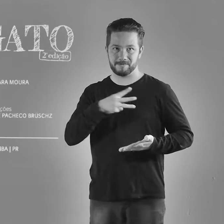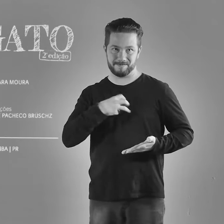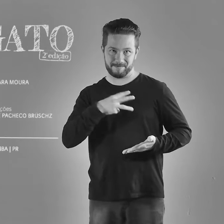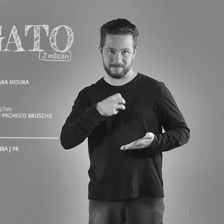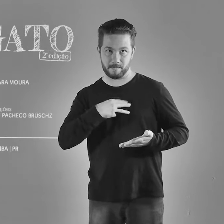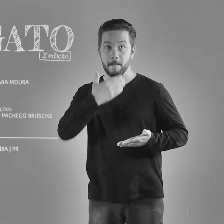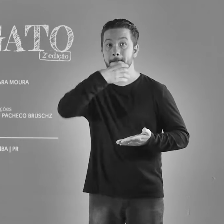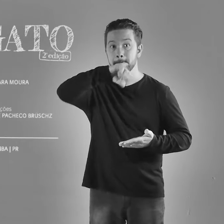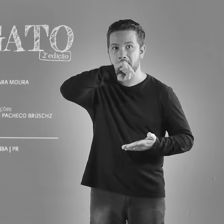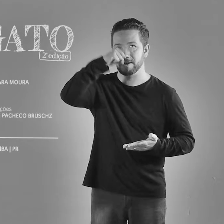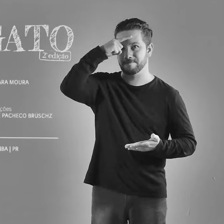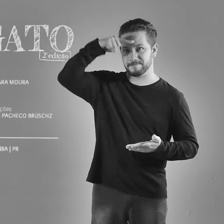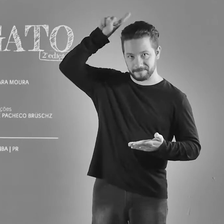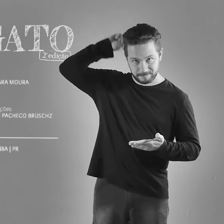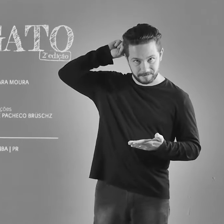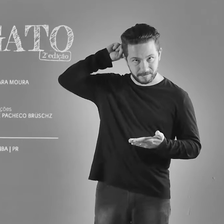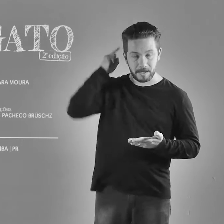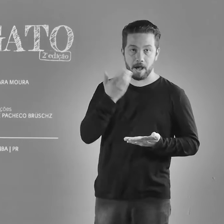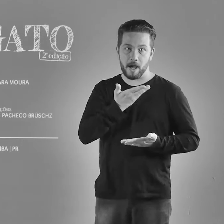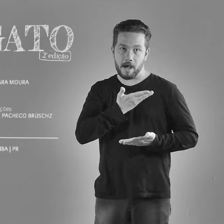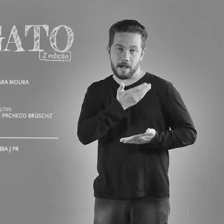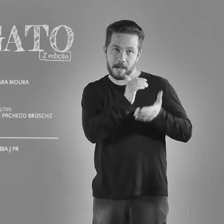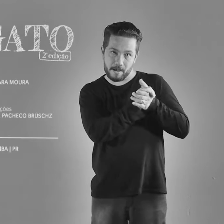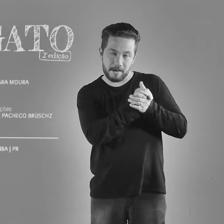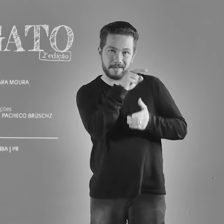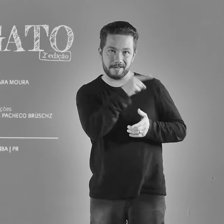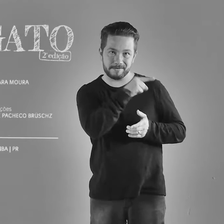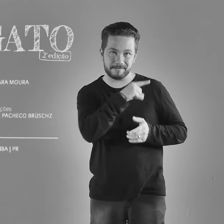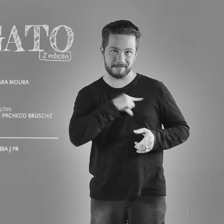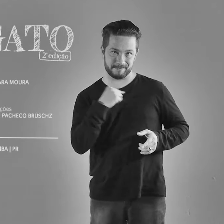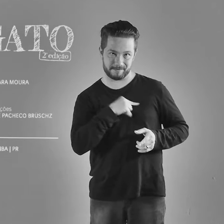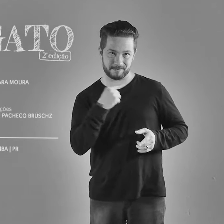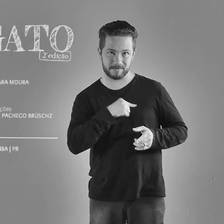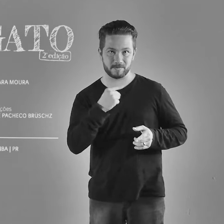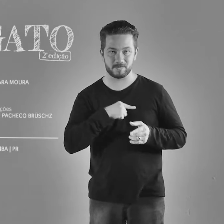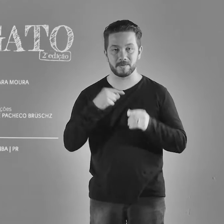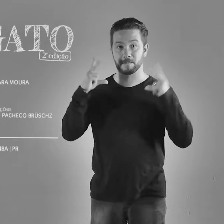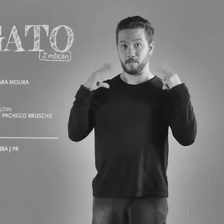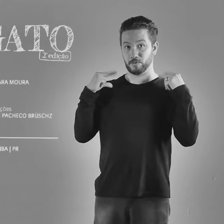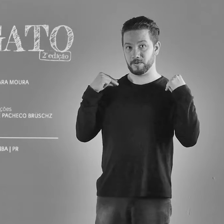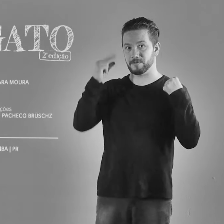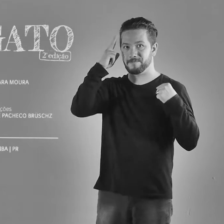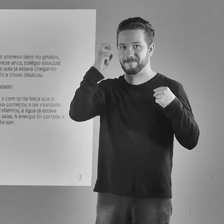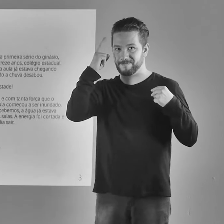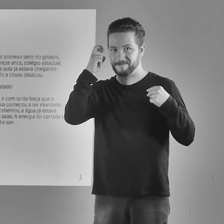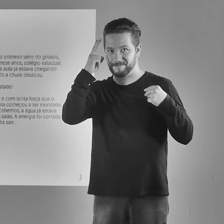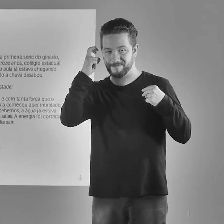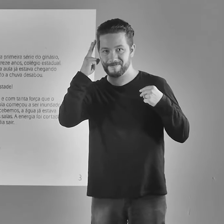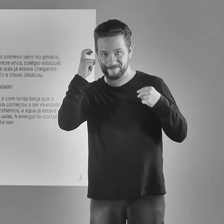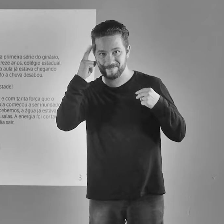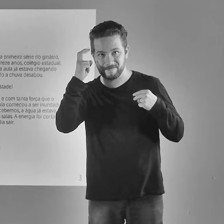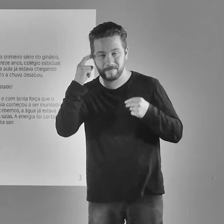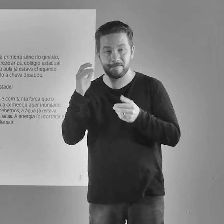Maria, o amigo de seu pai, Tião, e a esposa de Tião, Dona Zica.